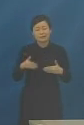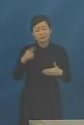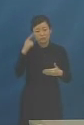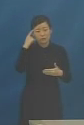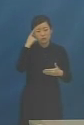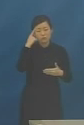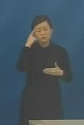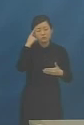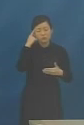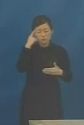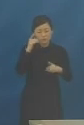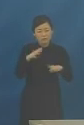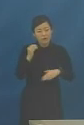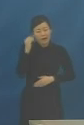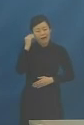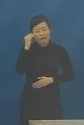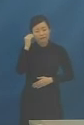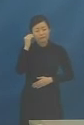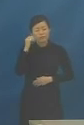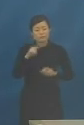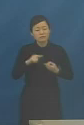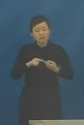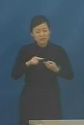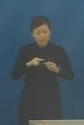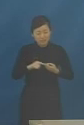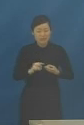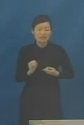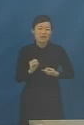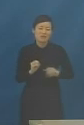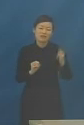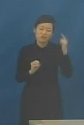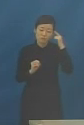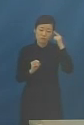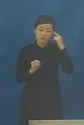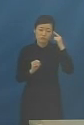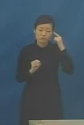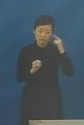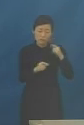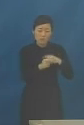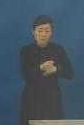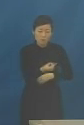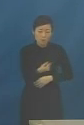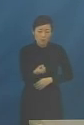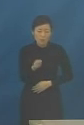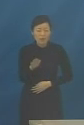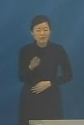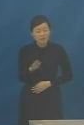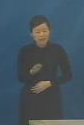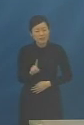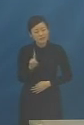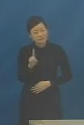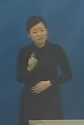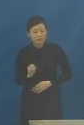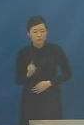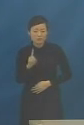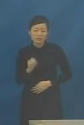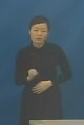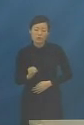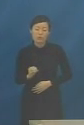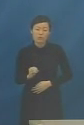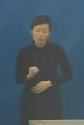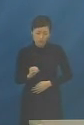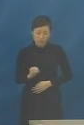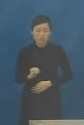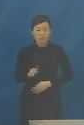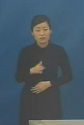はステージ0であるかなと時々出てくればステージ1と行ったり来たりという高校かも知れません何しても